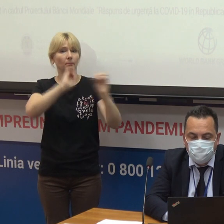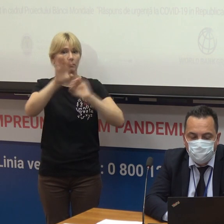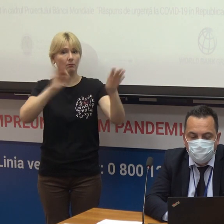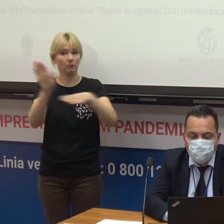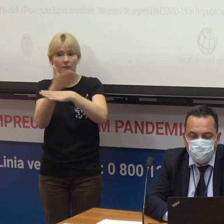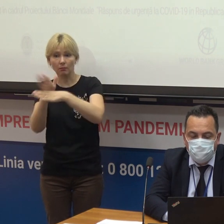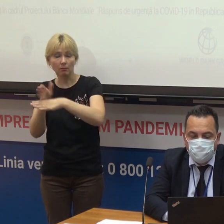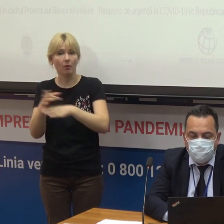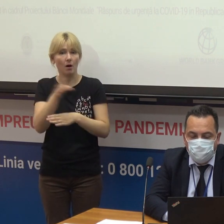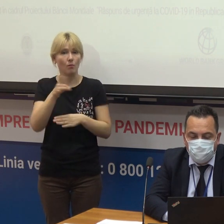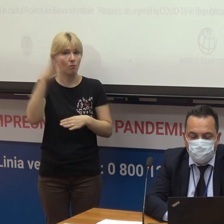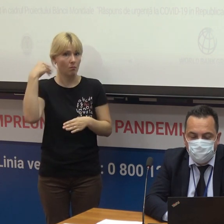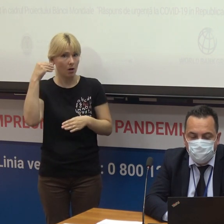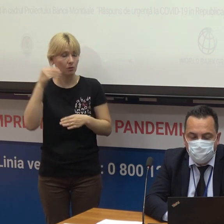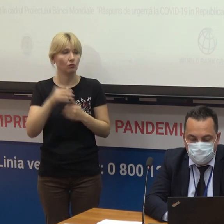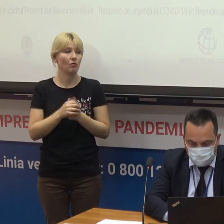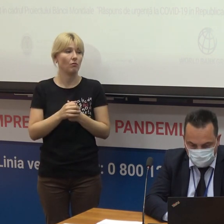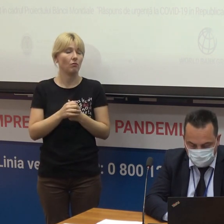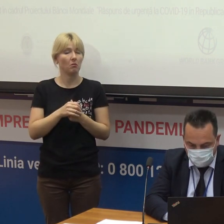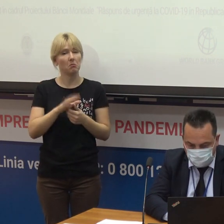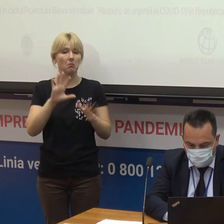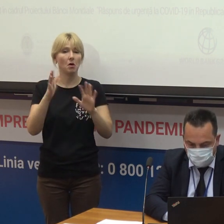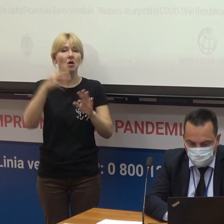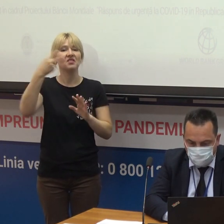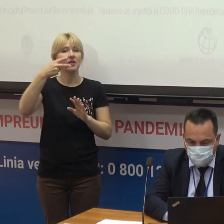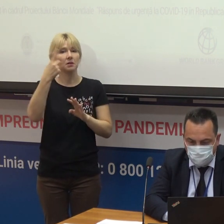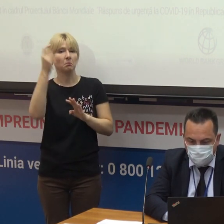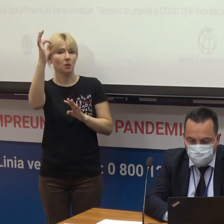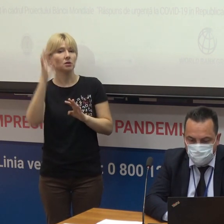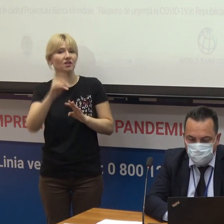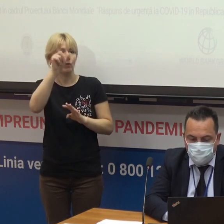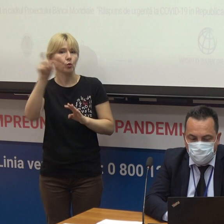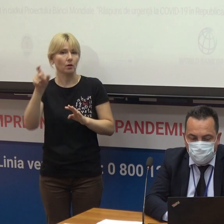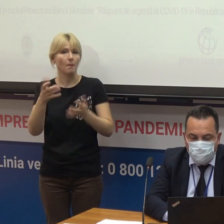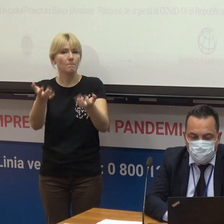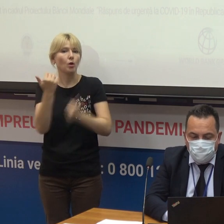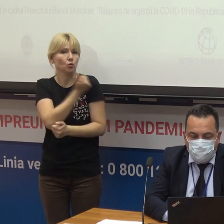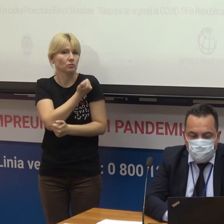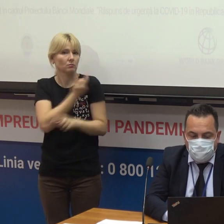distribuit în teritoriu, este la o rată de similar de 21% din totalul celor